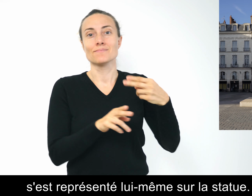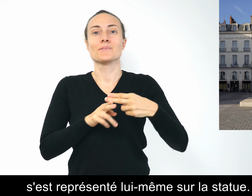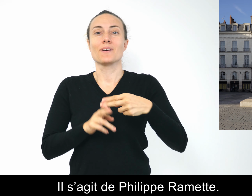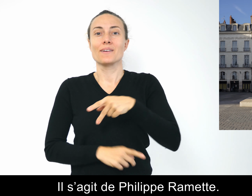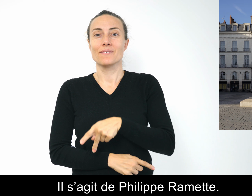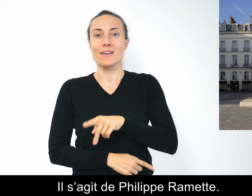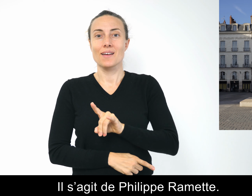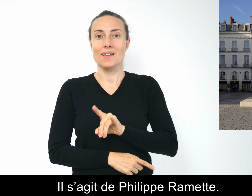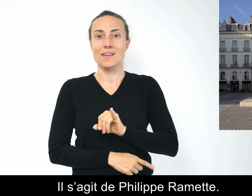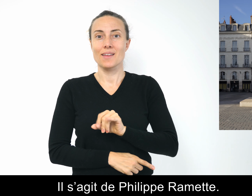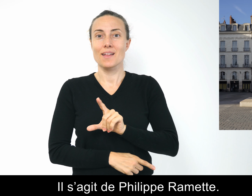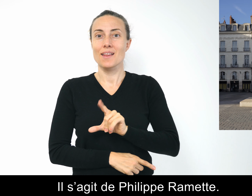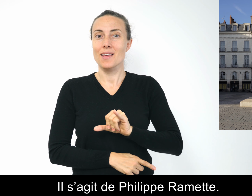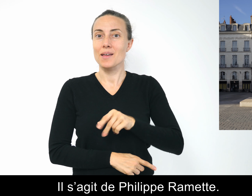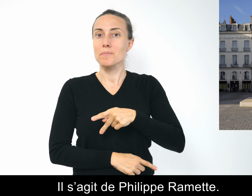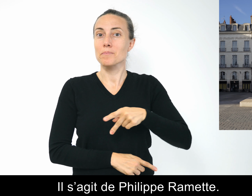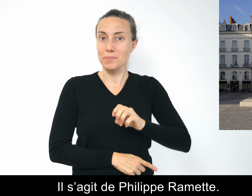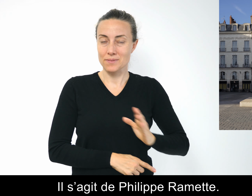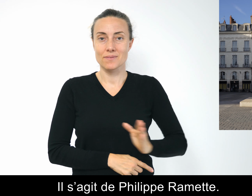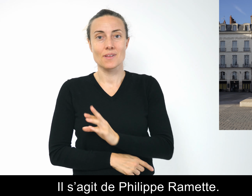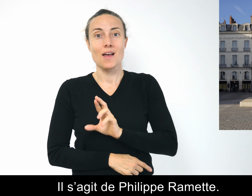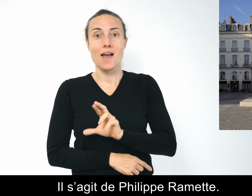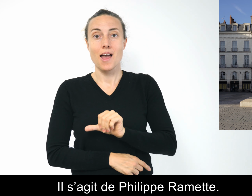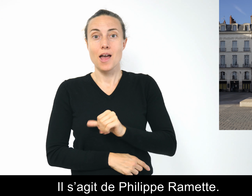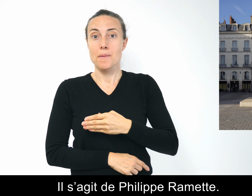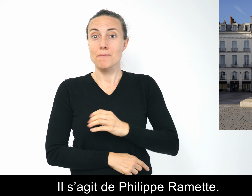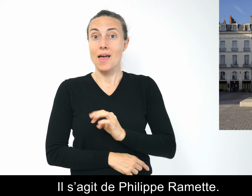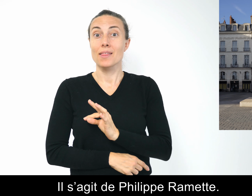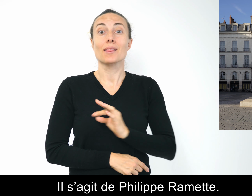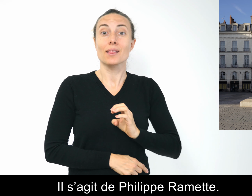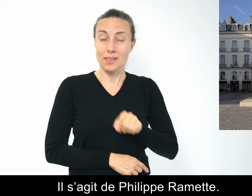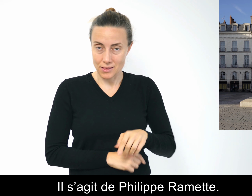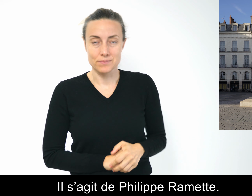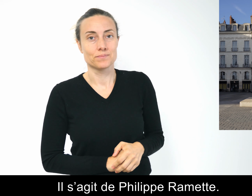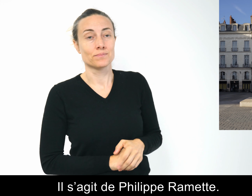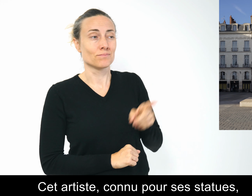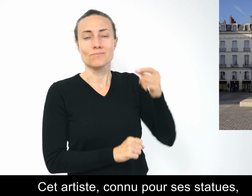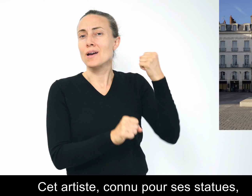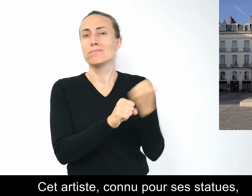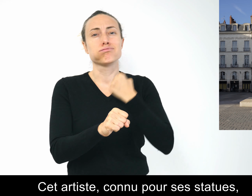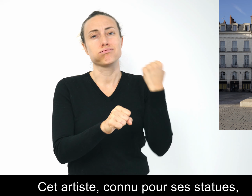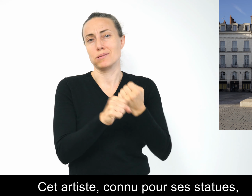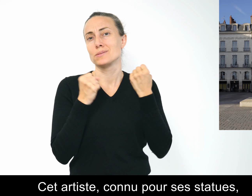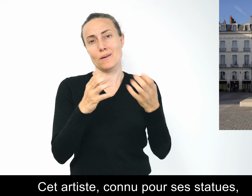statue il s'agit de philippe ramette cet artiste